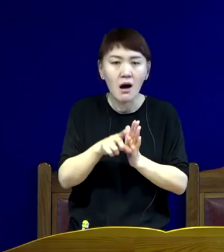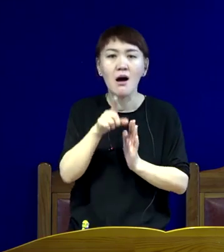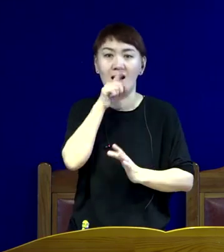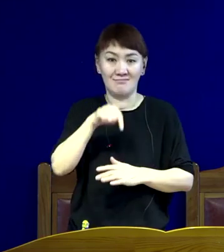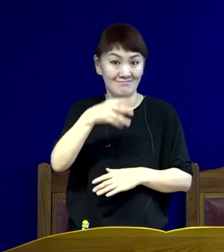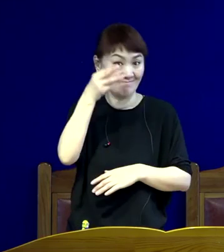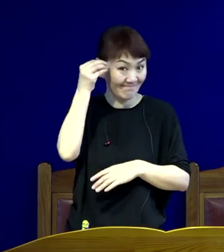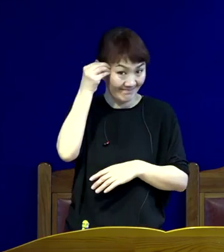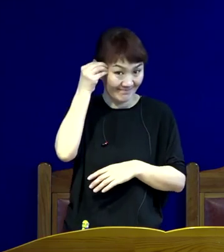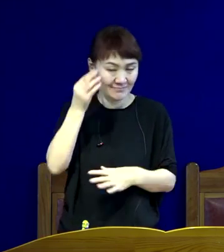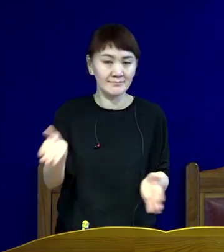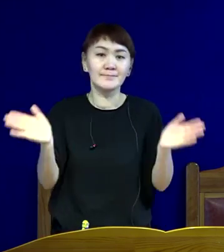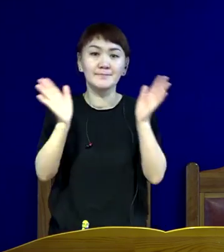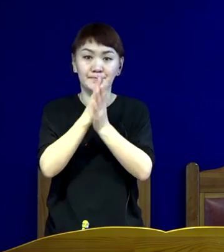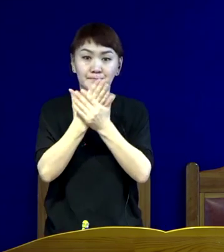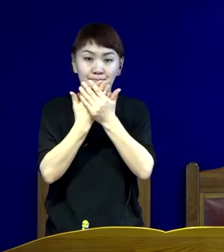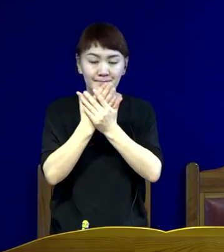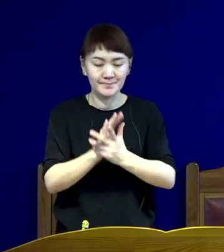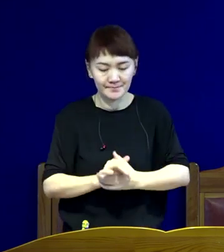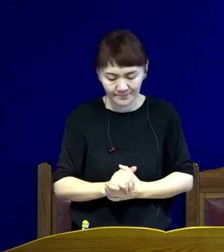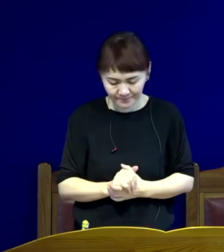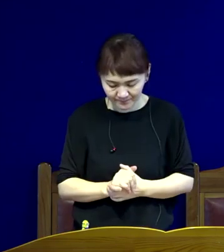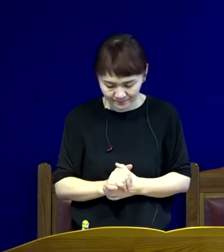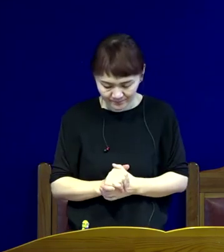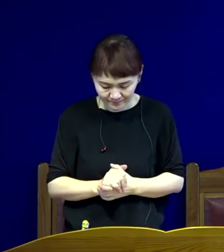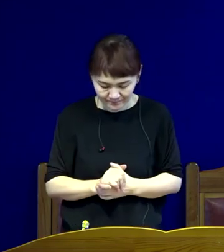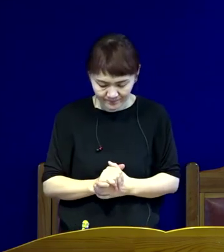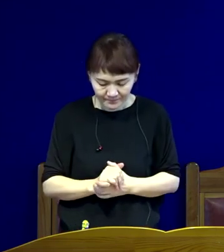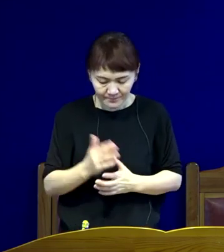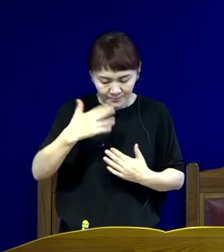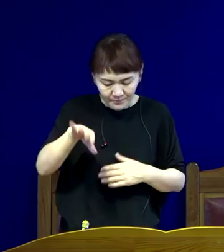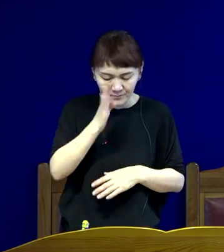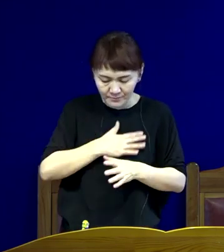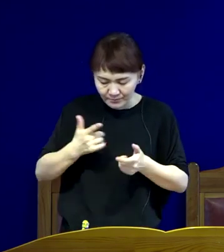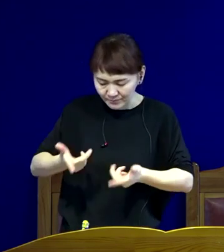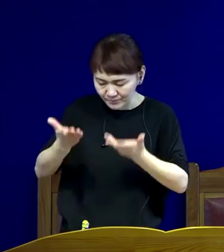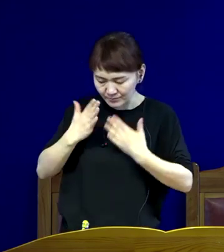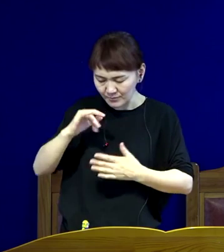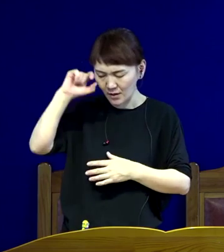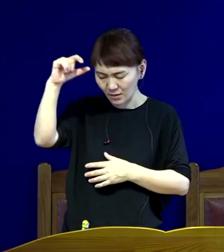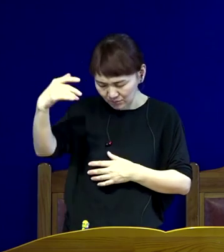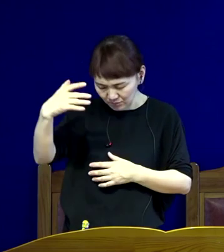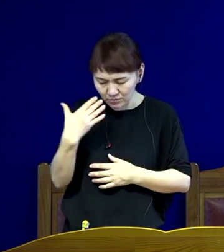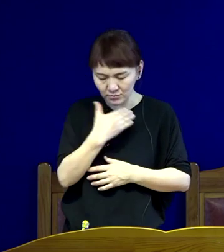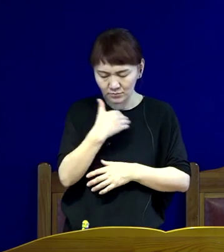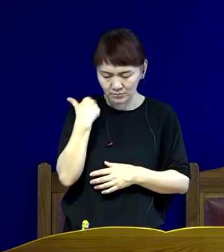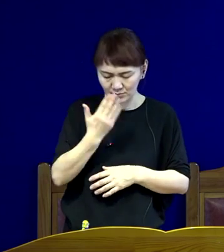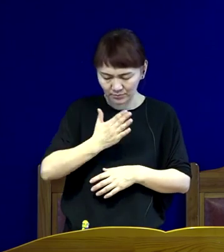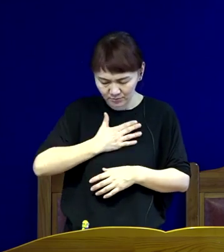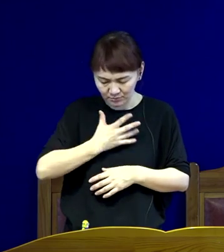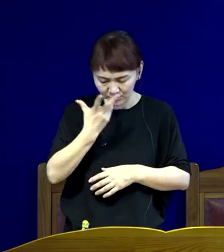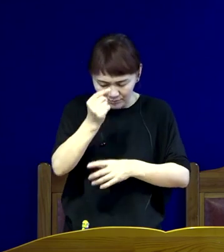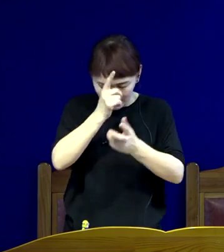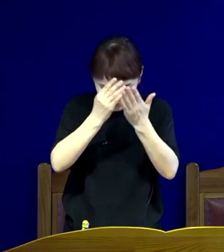Залбирцгаая. Өрийл сарангашинын забируушин чуни. Бидний хайрлаг эндрэнгүй эзэн минь үнхээрх талархаж